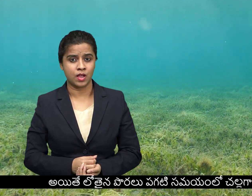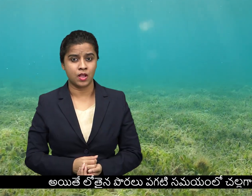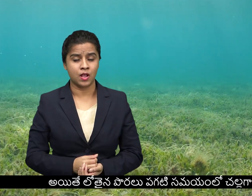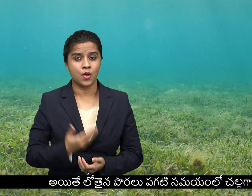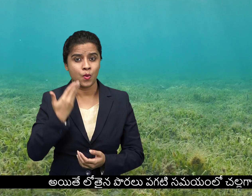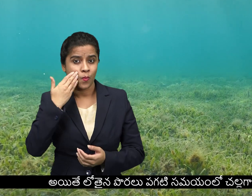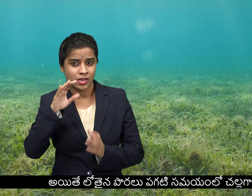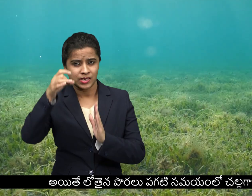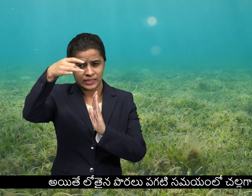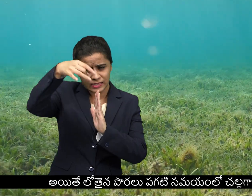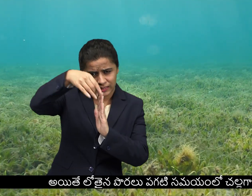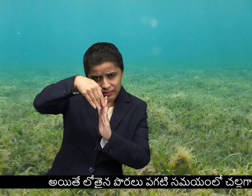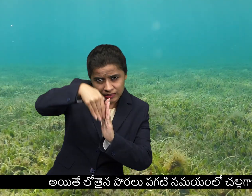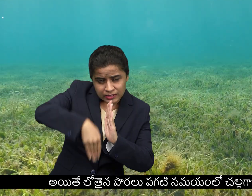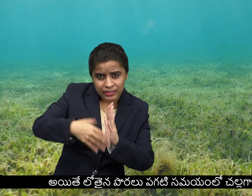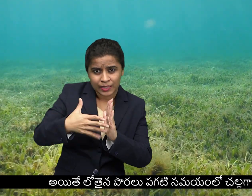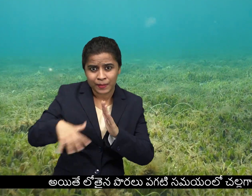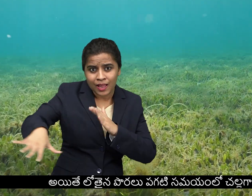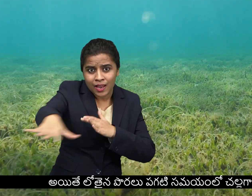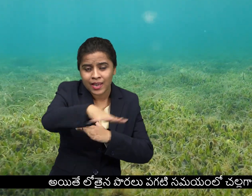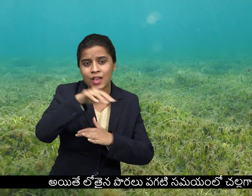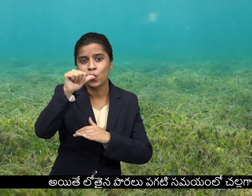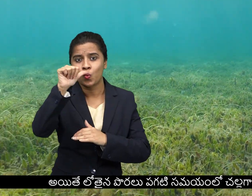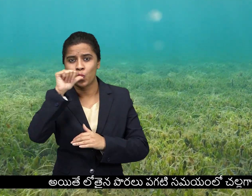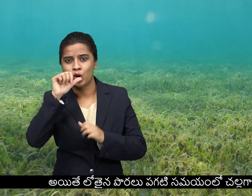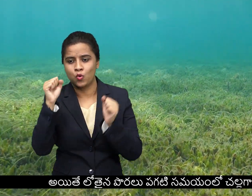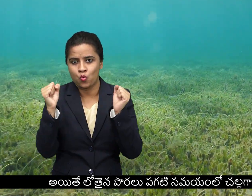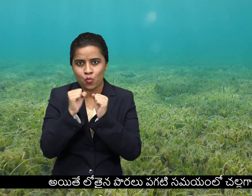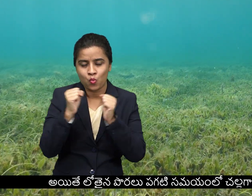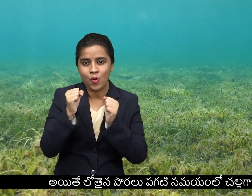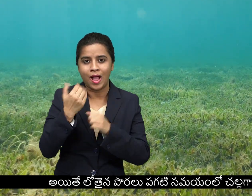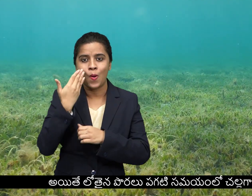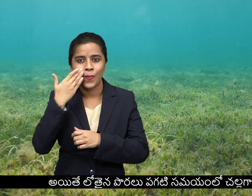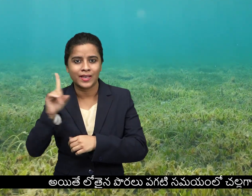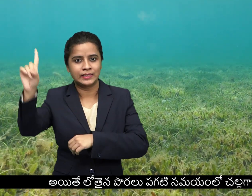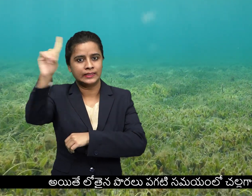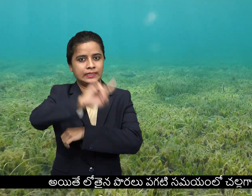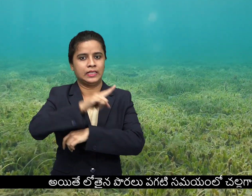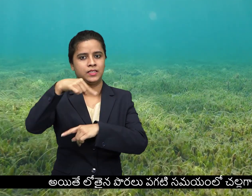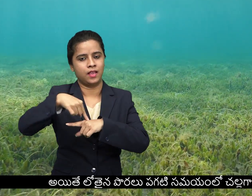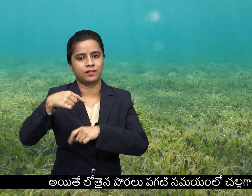అయితే లోతైన పొరలు పగటి సమయంలో చల్లగా ఉంటాయి.